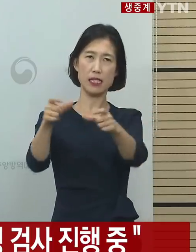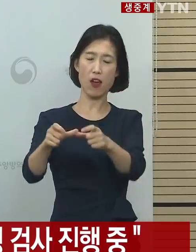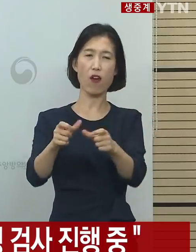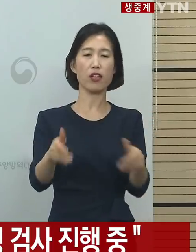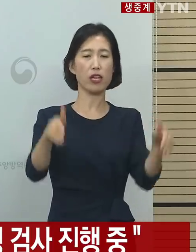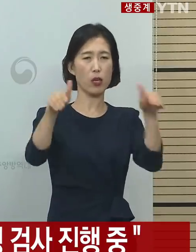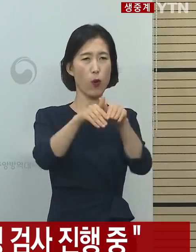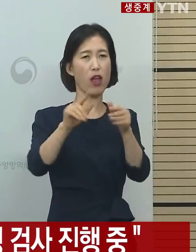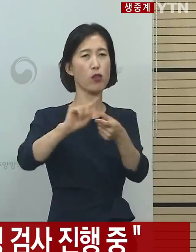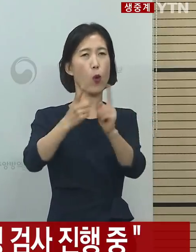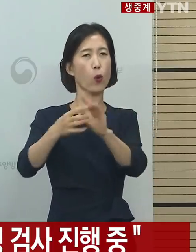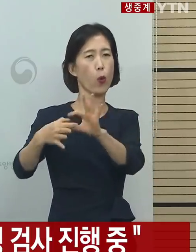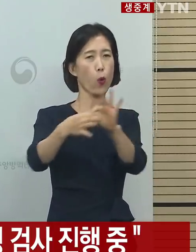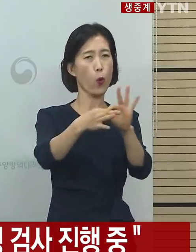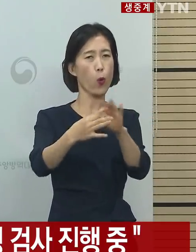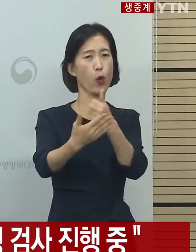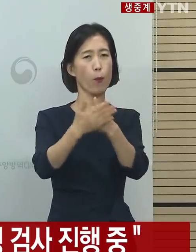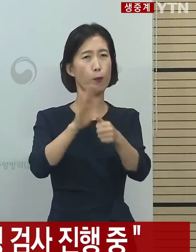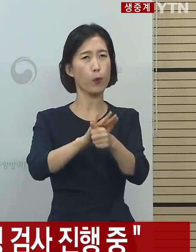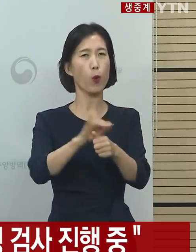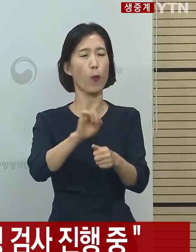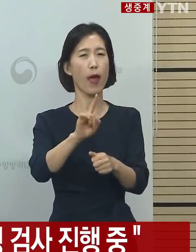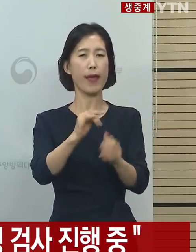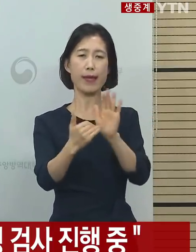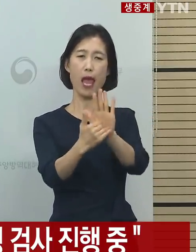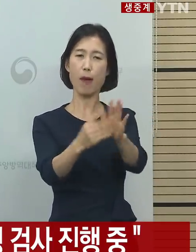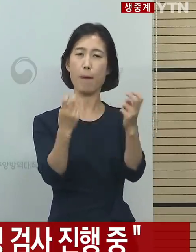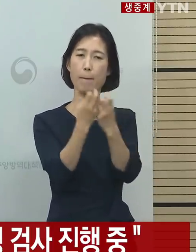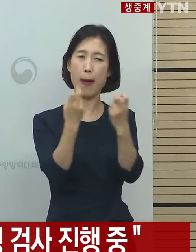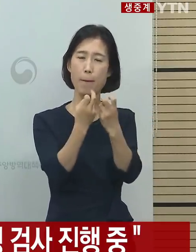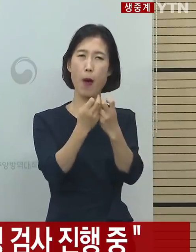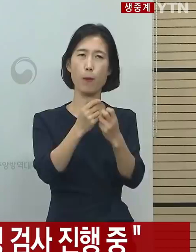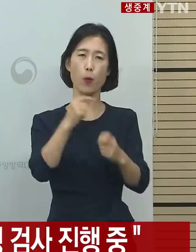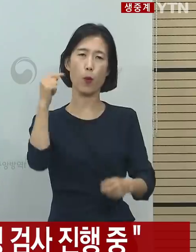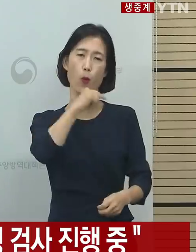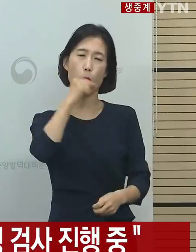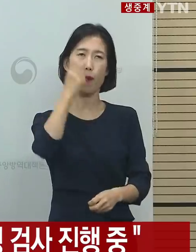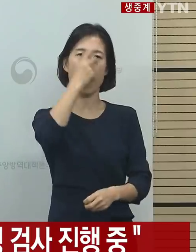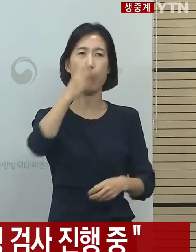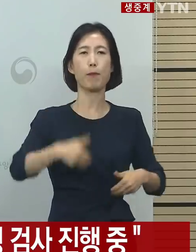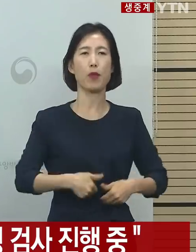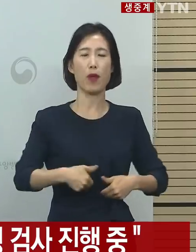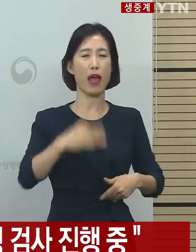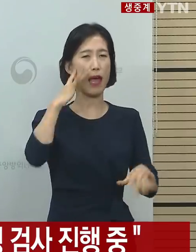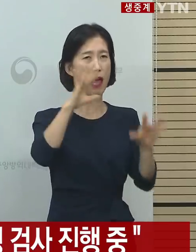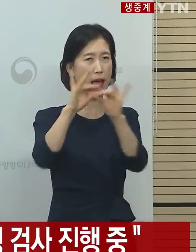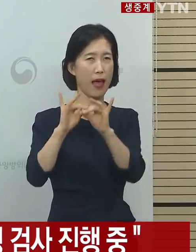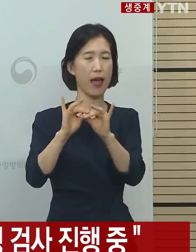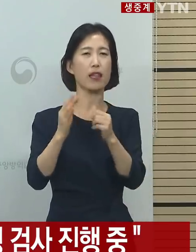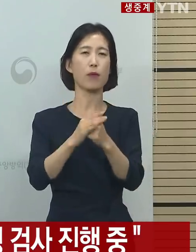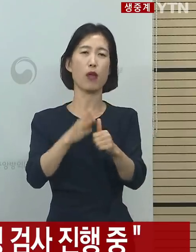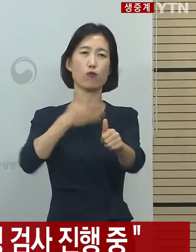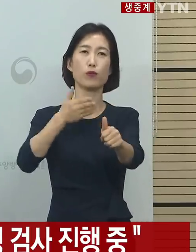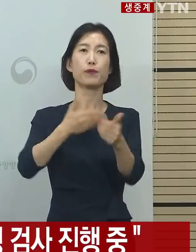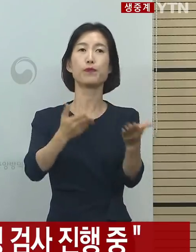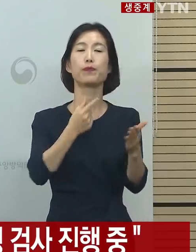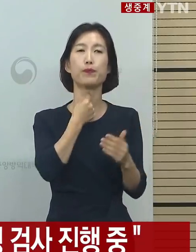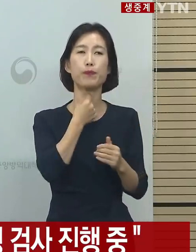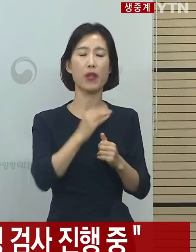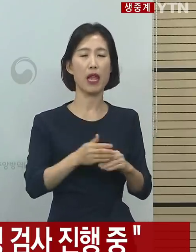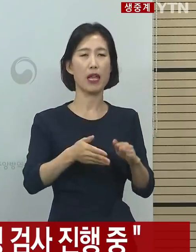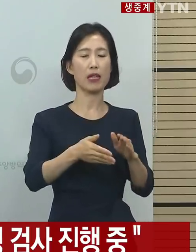등의 유기적인 협조 체계와 예방 대책을 강화하는 것이 필요하다는 것을 당부를 드립니다.